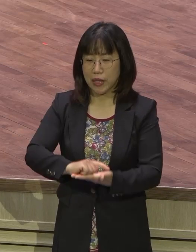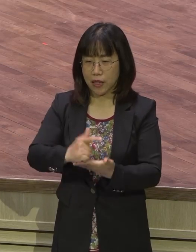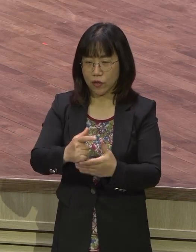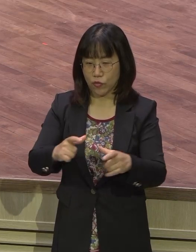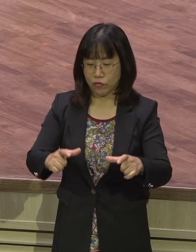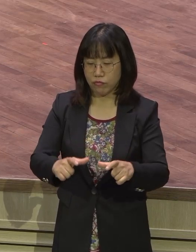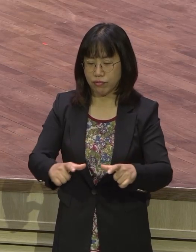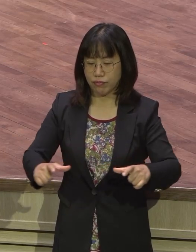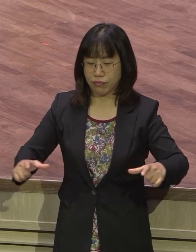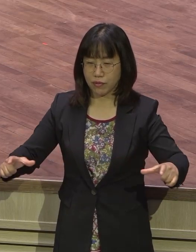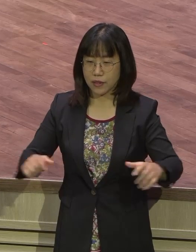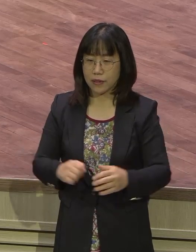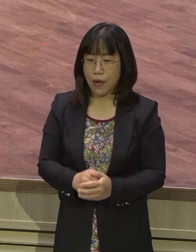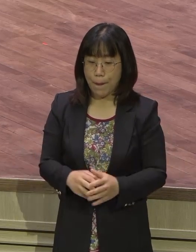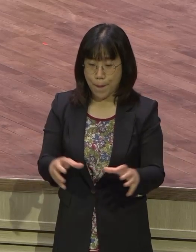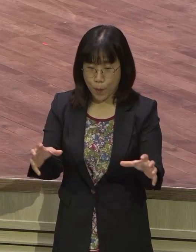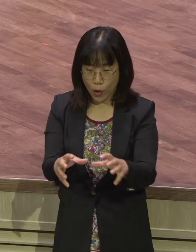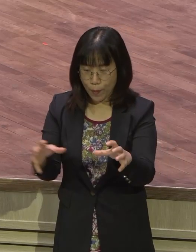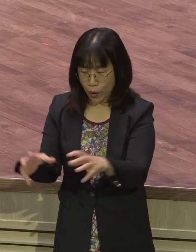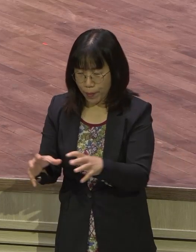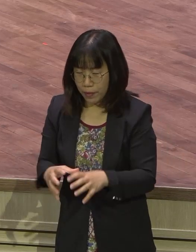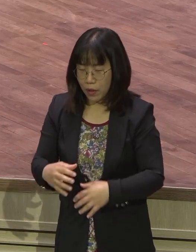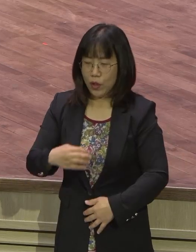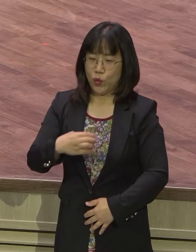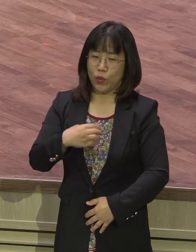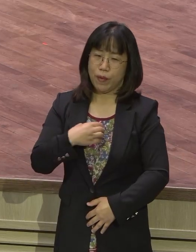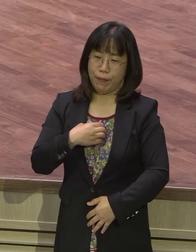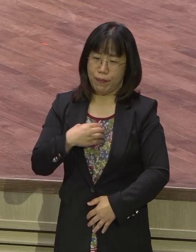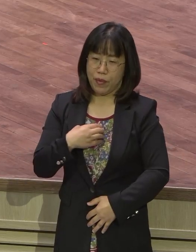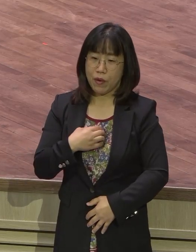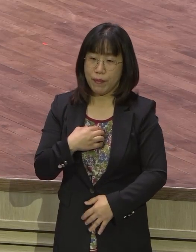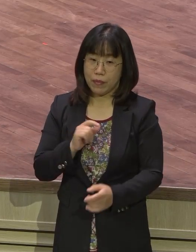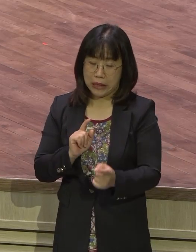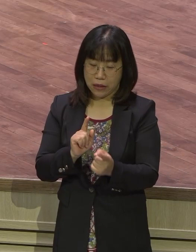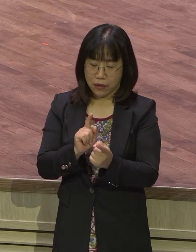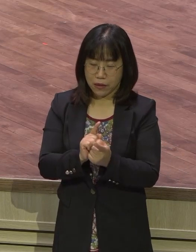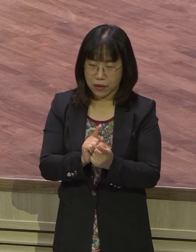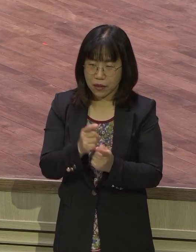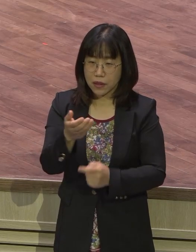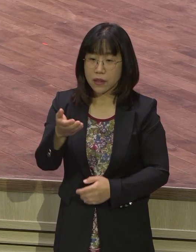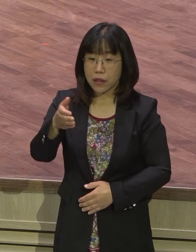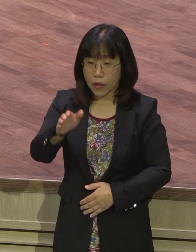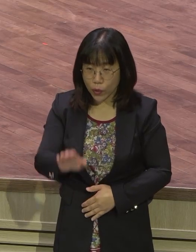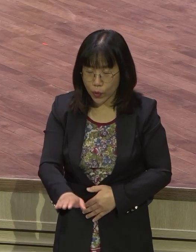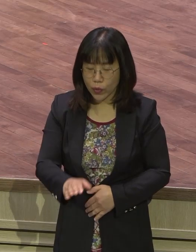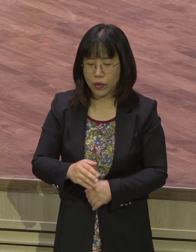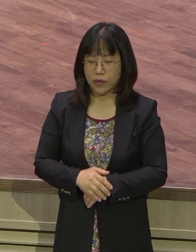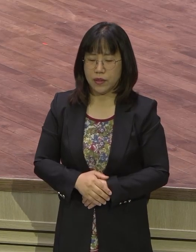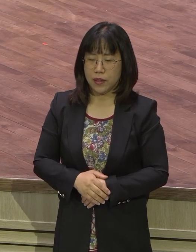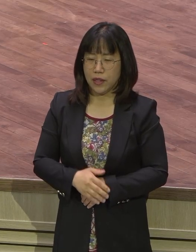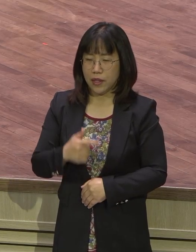모이는 곳마다 이것이 위험한데 어떻게 교회 나가서 내가 예배 드려야 되겠다